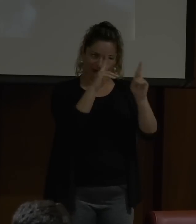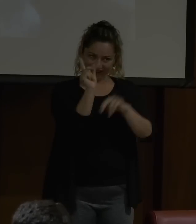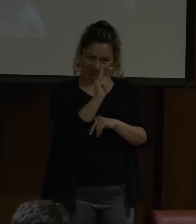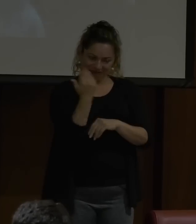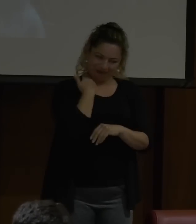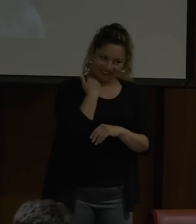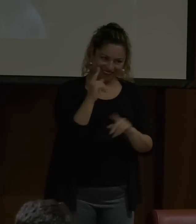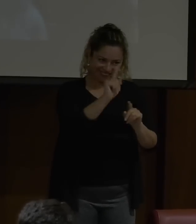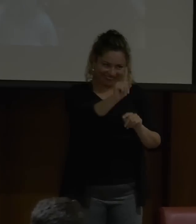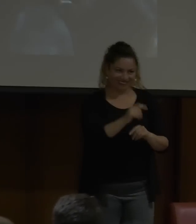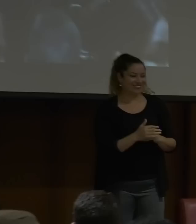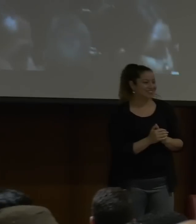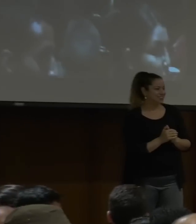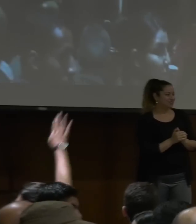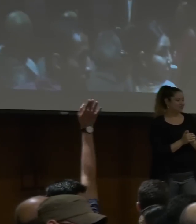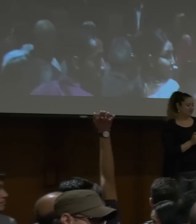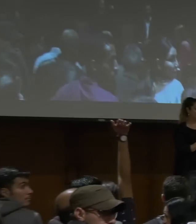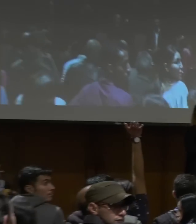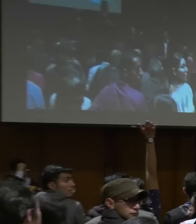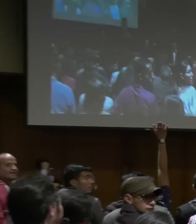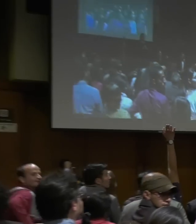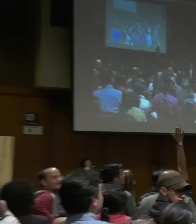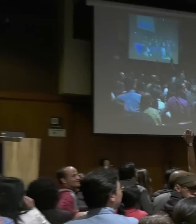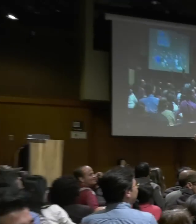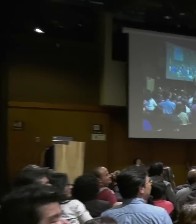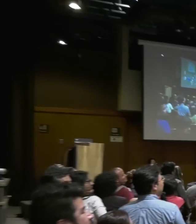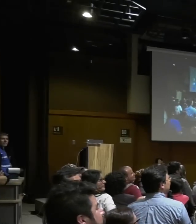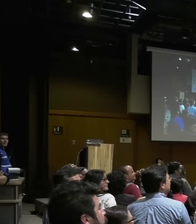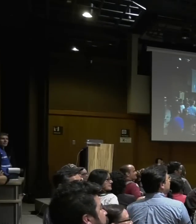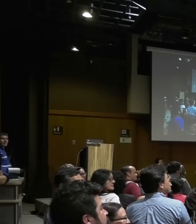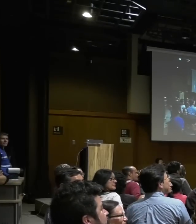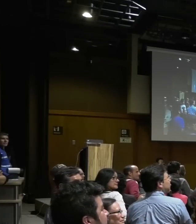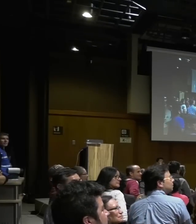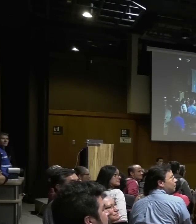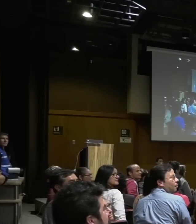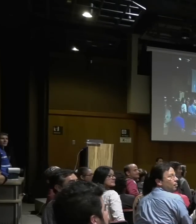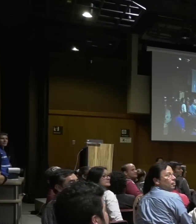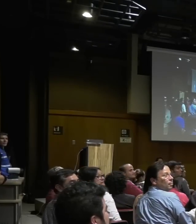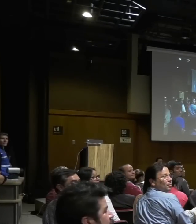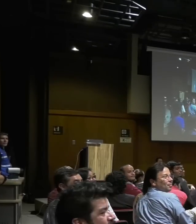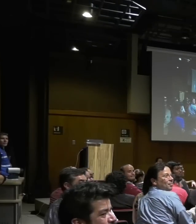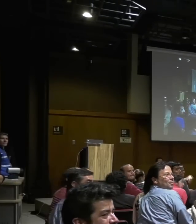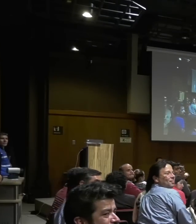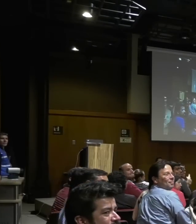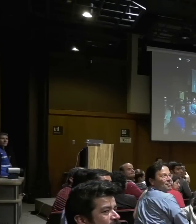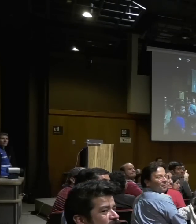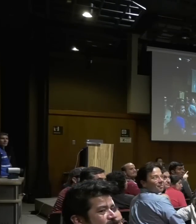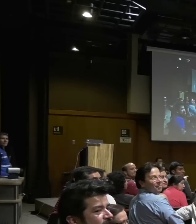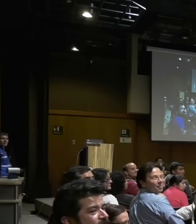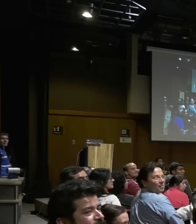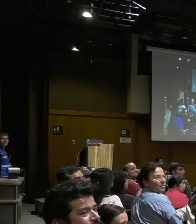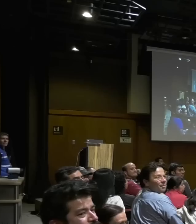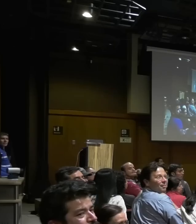corchadoras. Bueno, vamos a ponerle la corchadora a Ivo. Ivo, buenas tardes. La leyenda o la